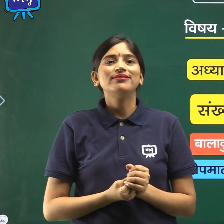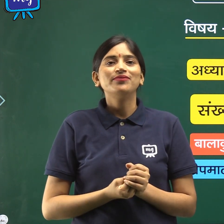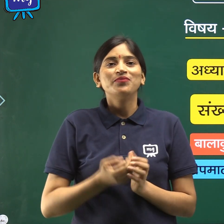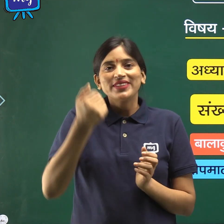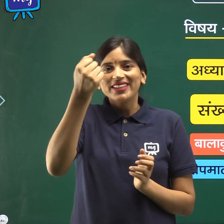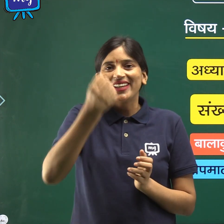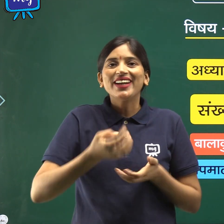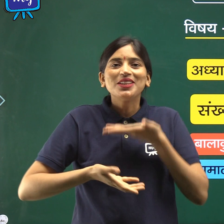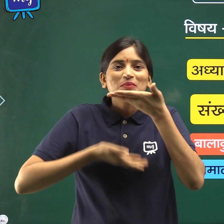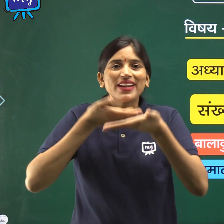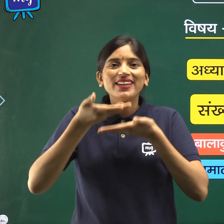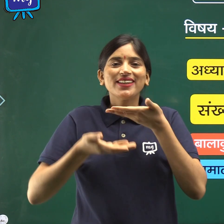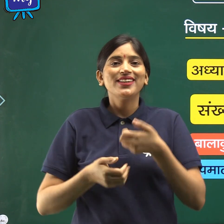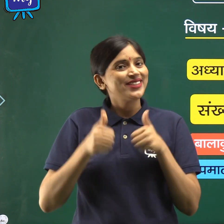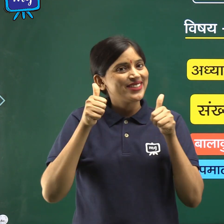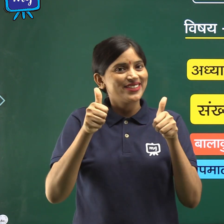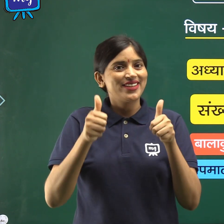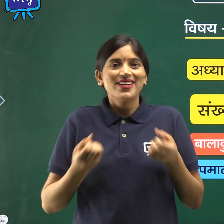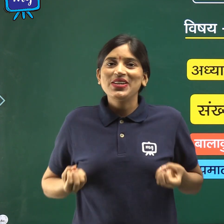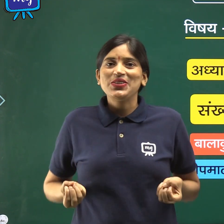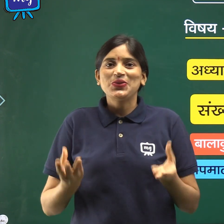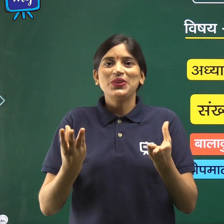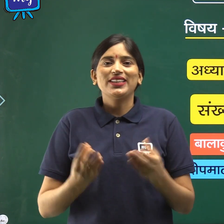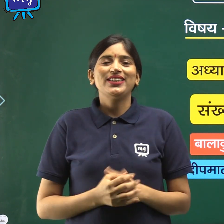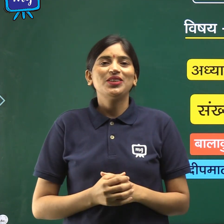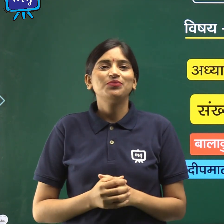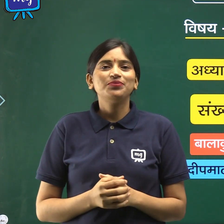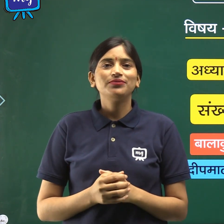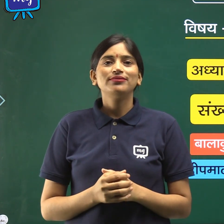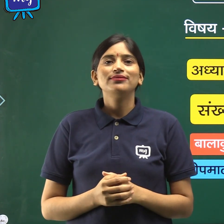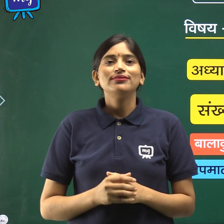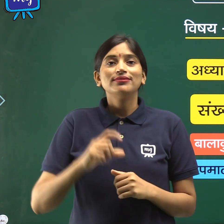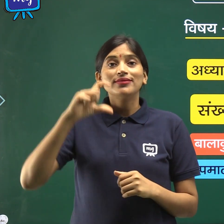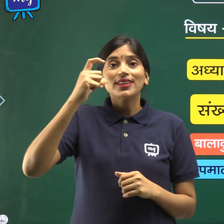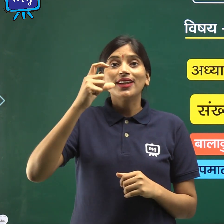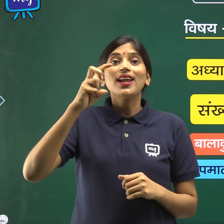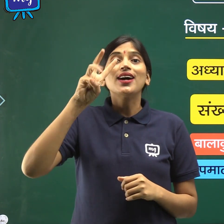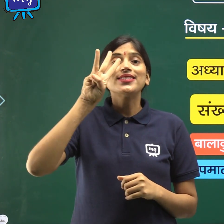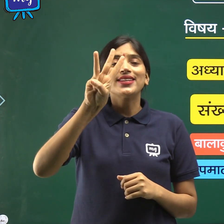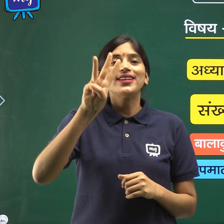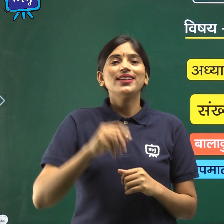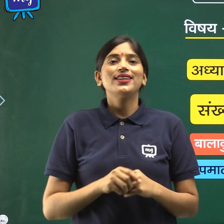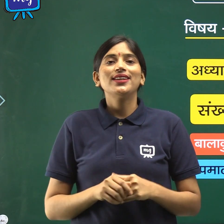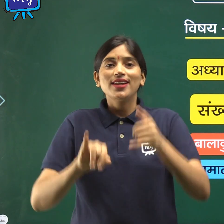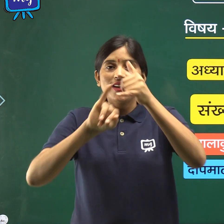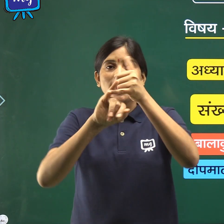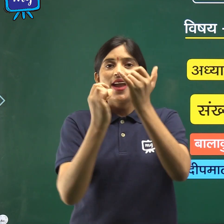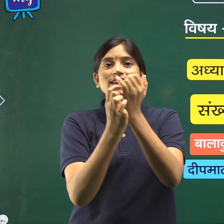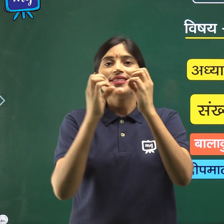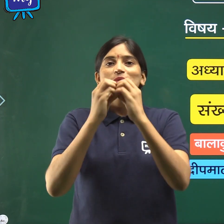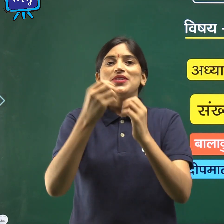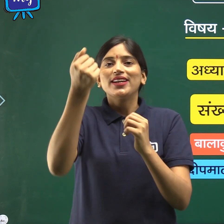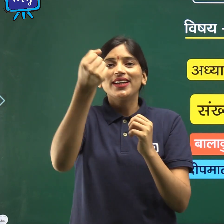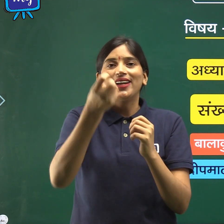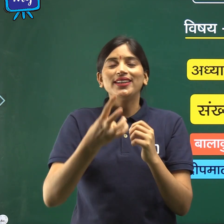गणित पढ़ाएंगे। ठीक है, शुरू करते हैं। कक्षा 3, विषय